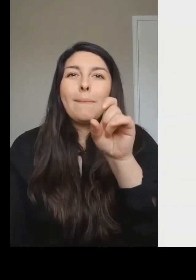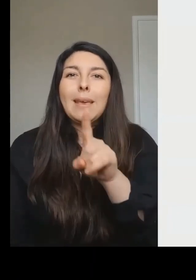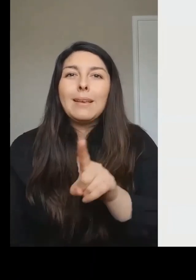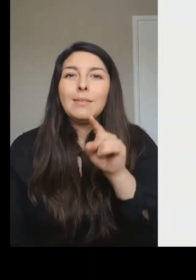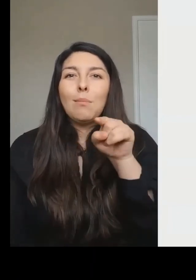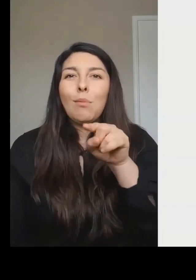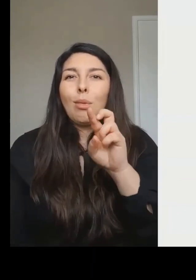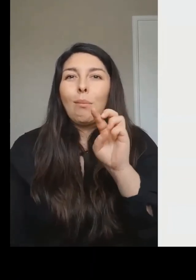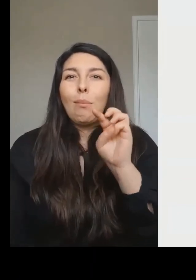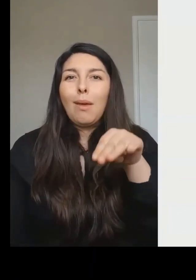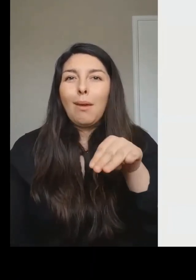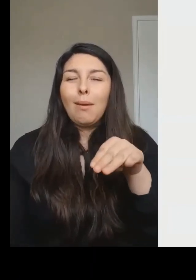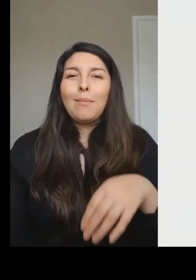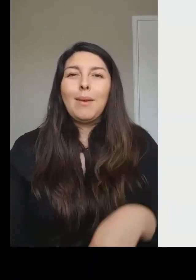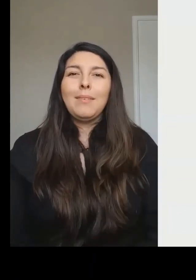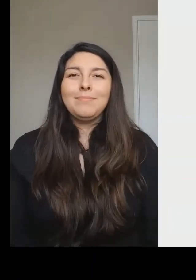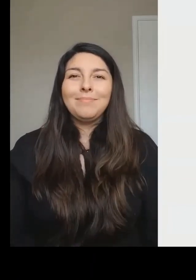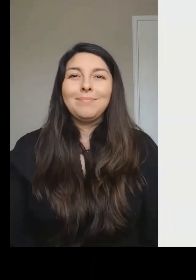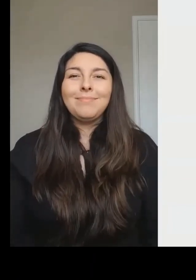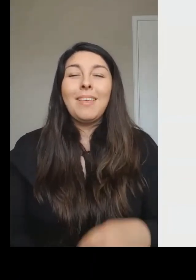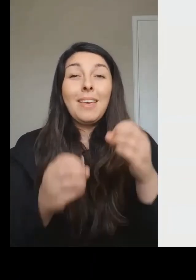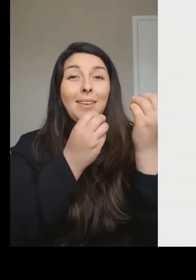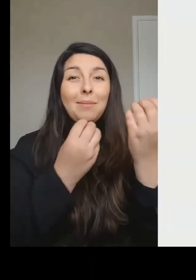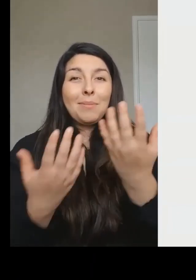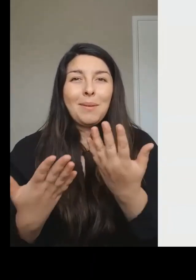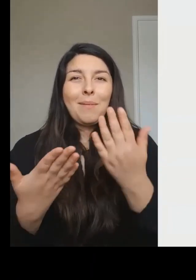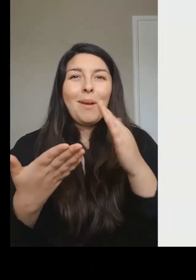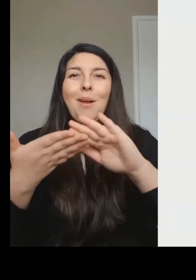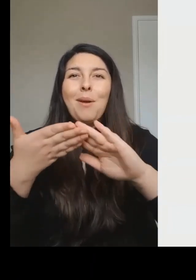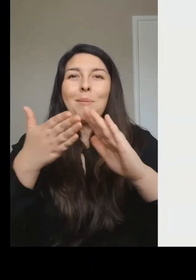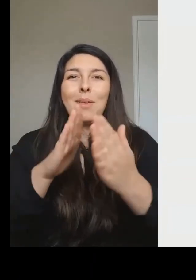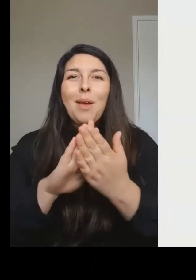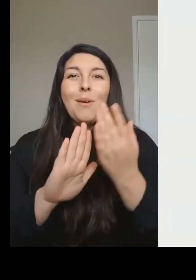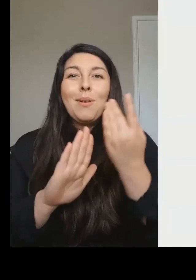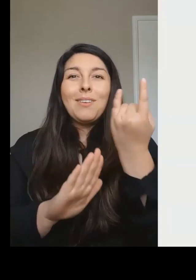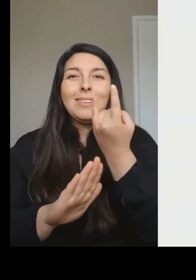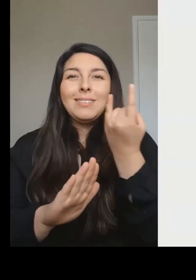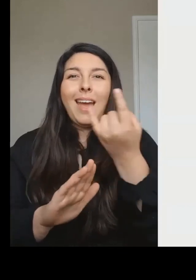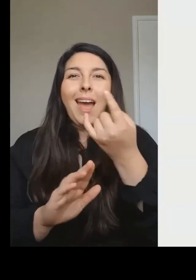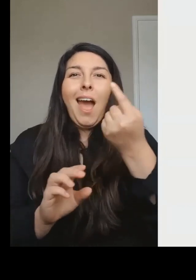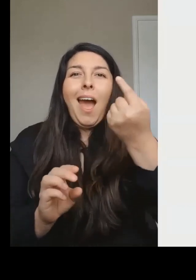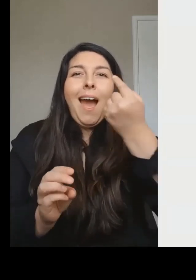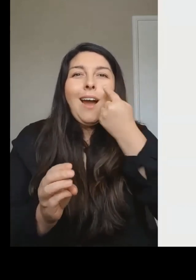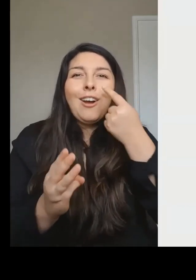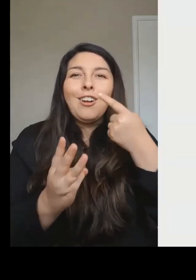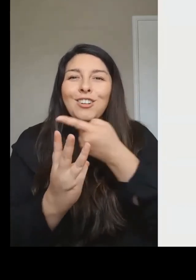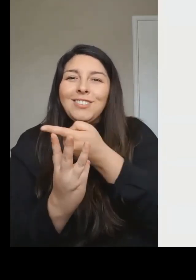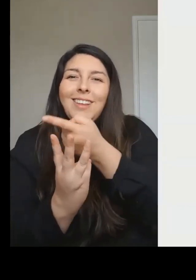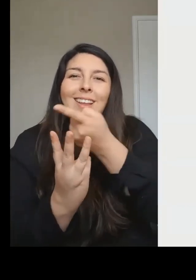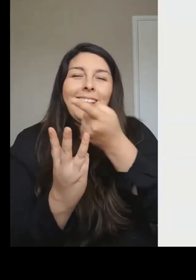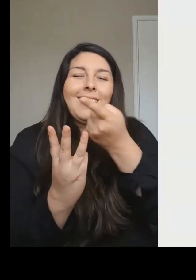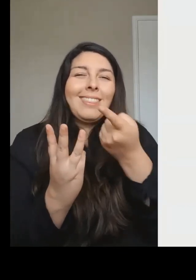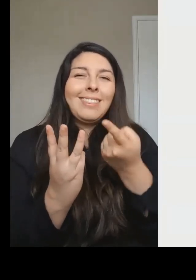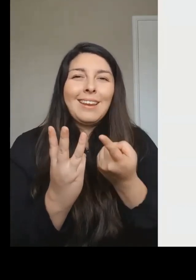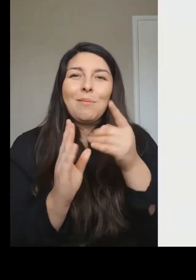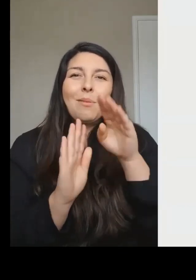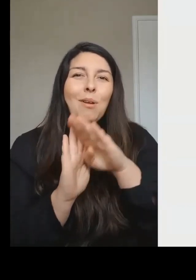.CL. Invitamos a la comunidad universitaria a contactarnos cuando lo necesiten.